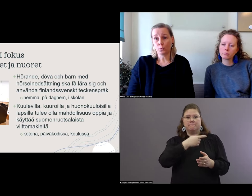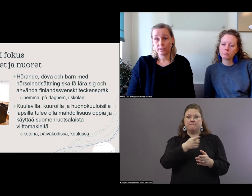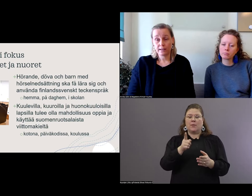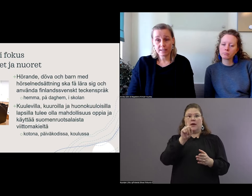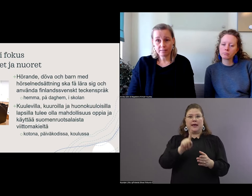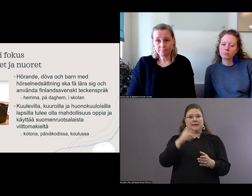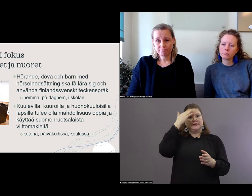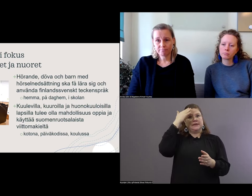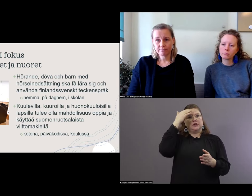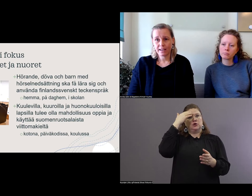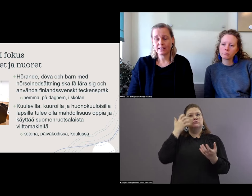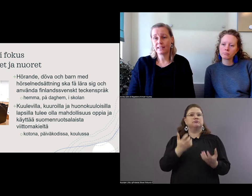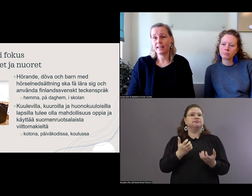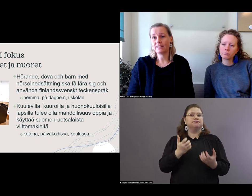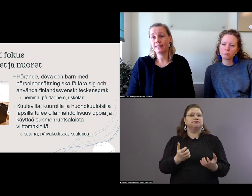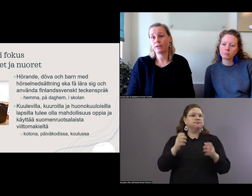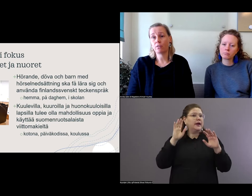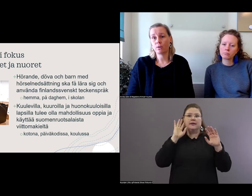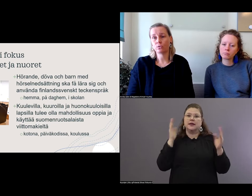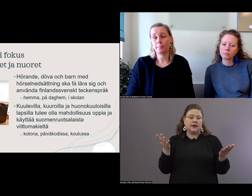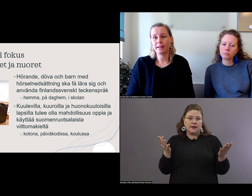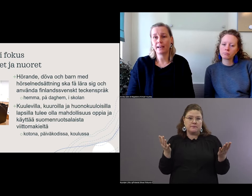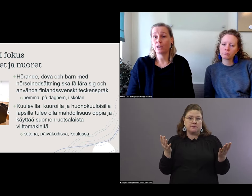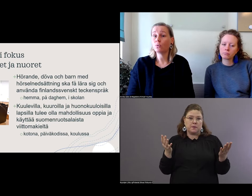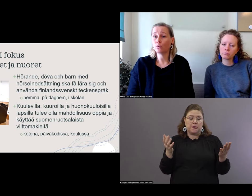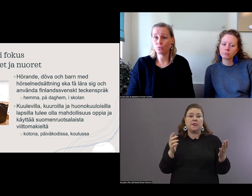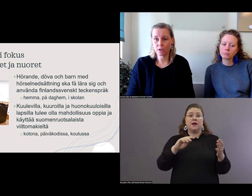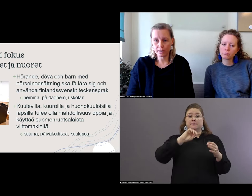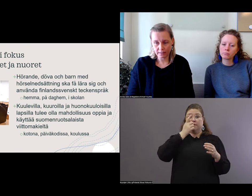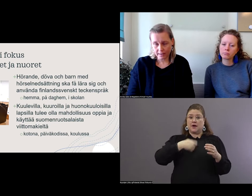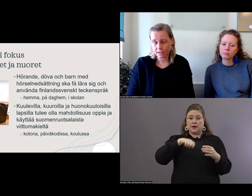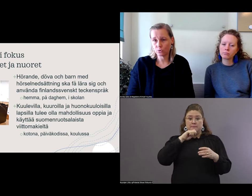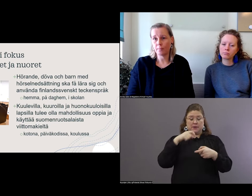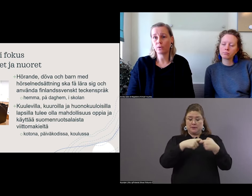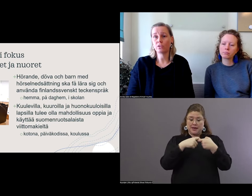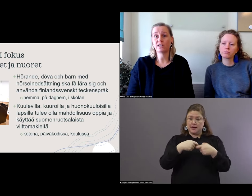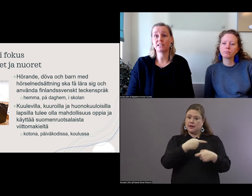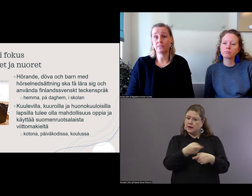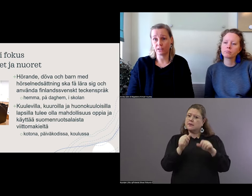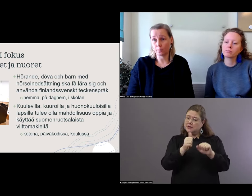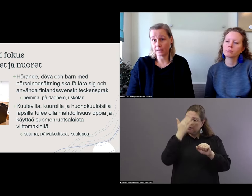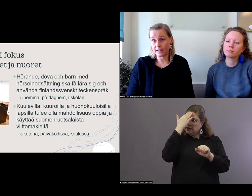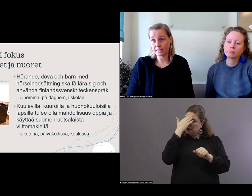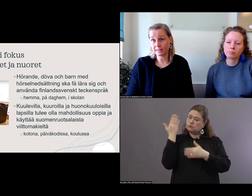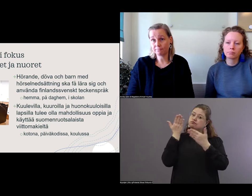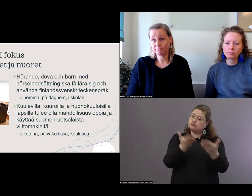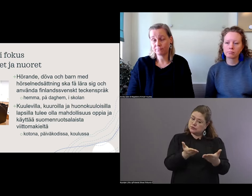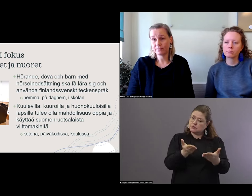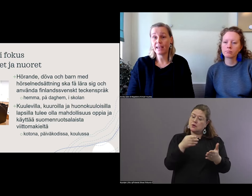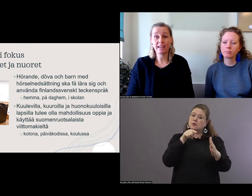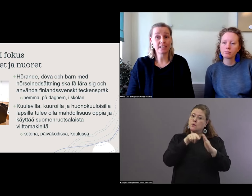on ollut puutteellista, eli ensitiedon kautta perheiden kuuluu saada tietää suomenruotsalaisesta